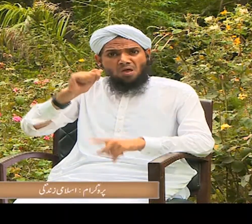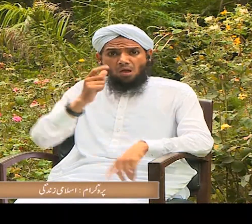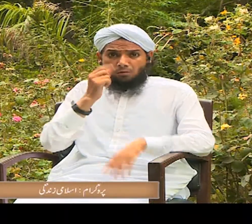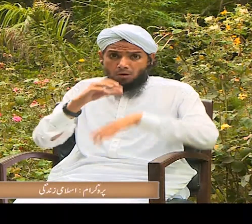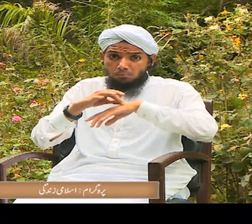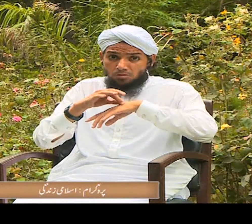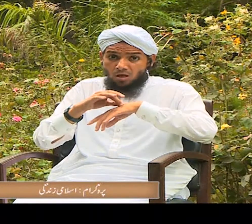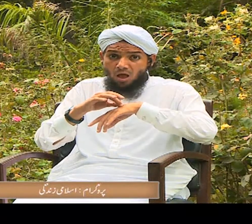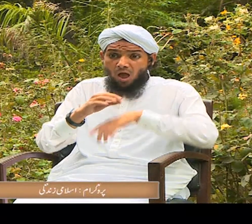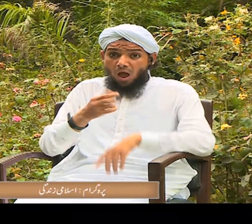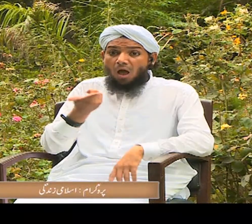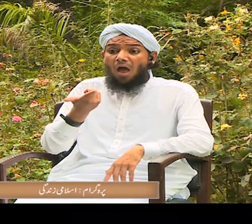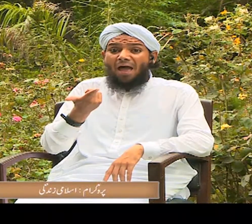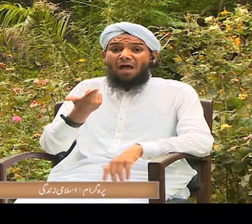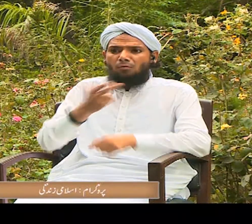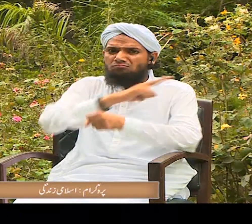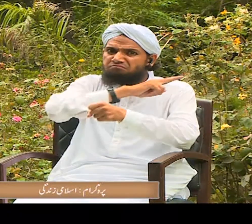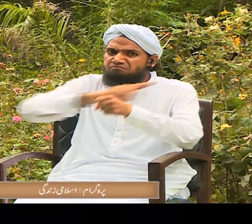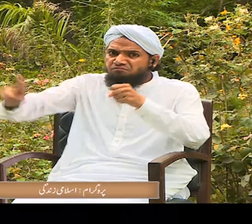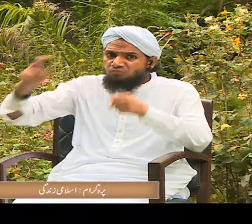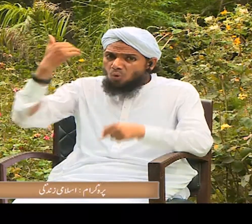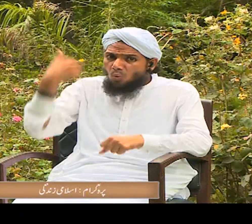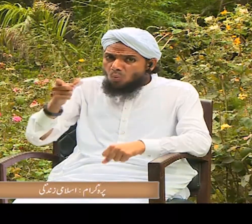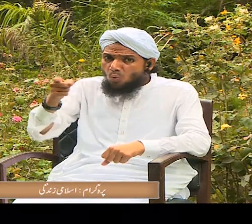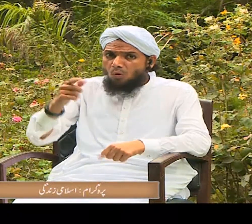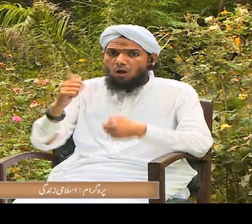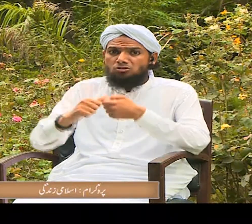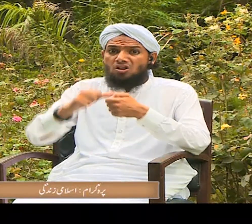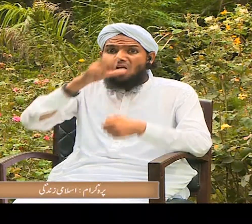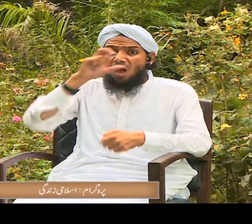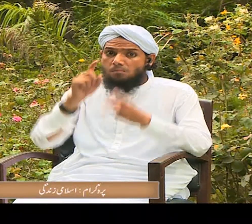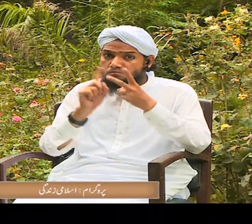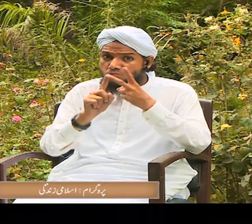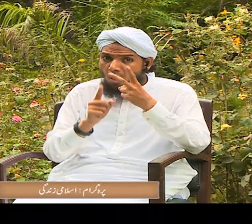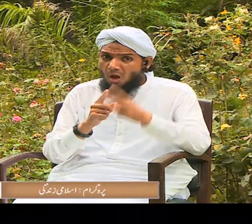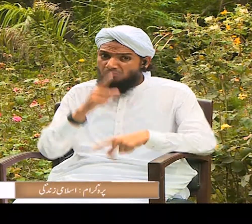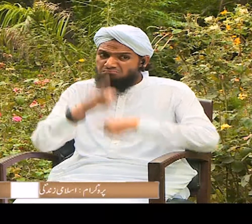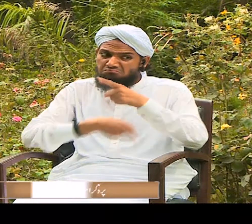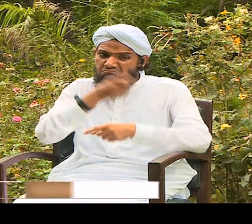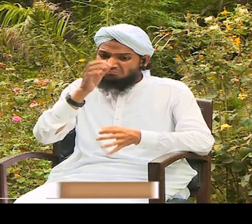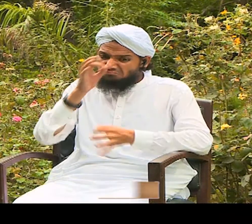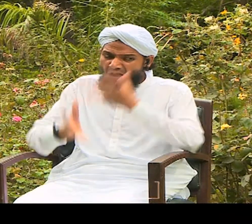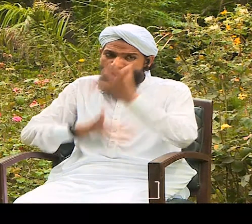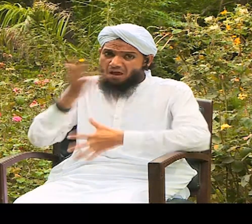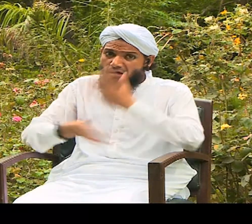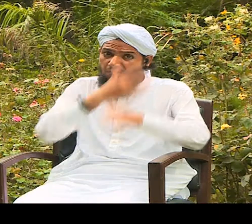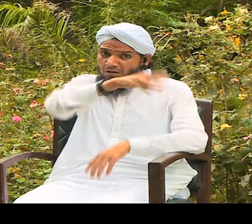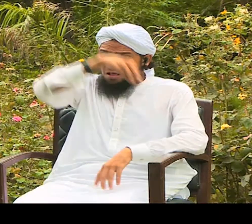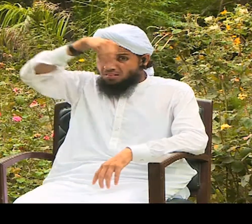کہ میرا جو بندہ بھی ناحق کسی جان کو قتل کرے گا یا شراب پیے گا تو میں اسے جہنم کی آگ